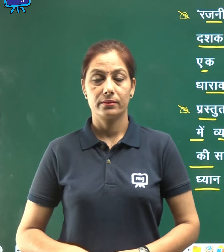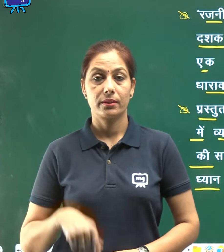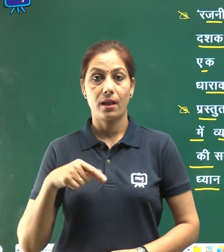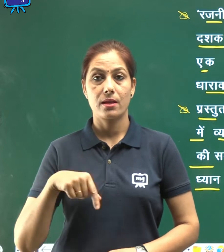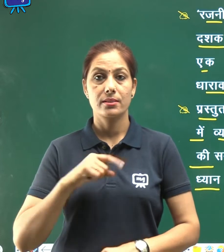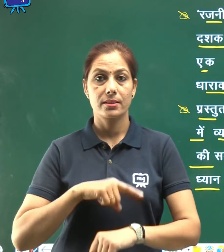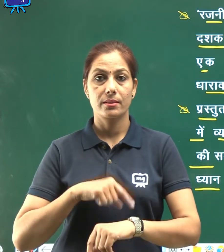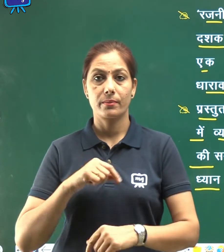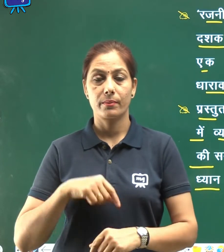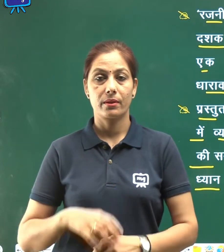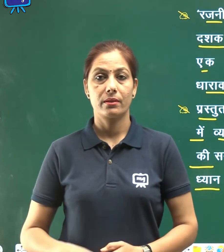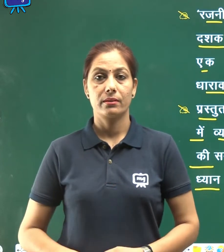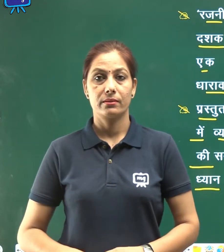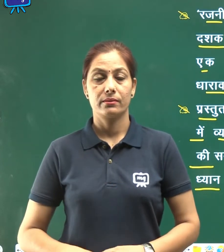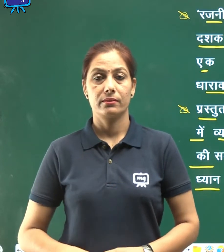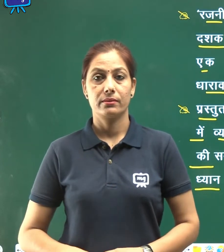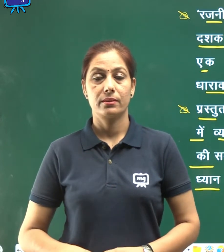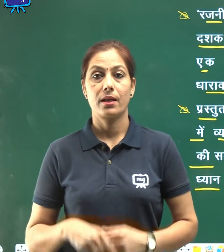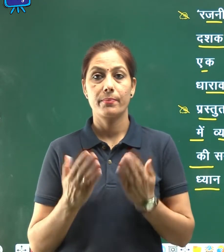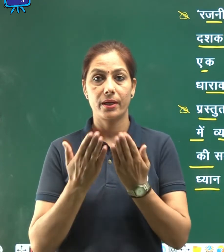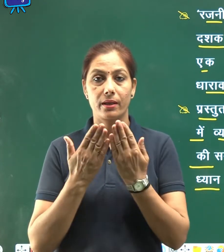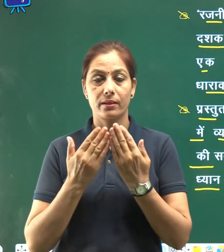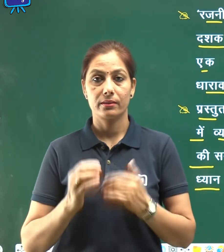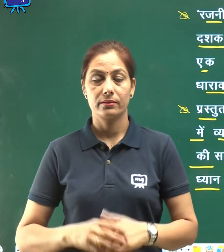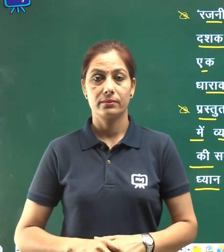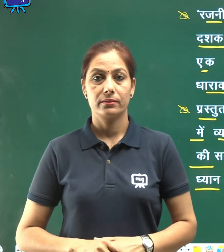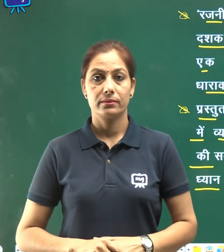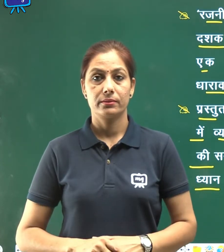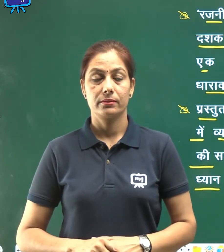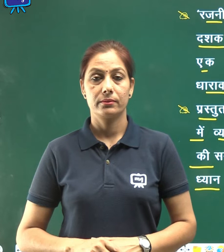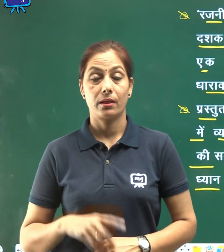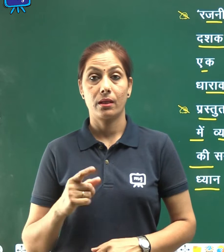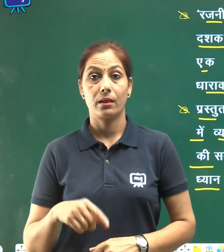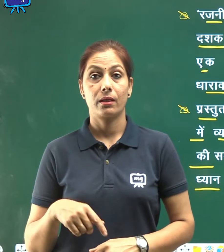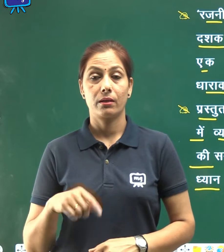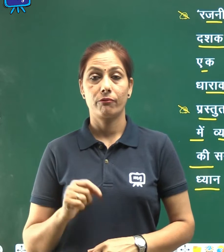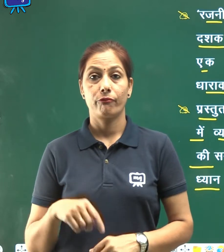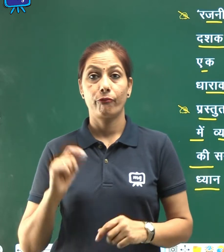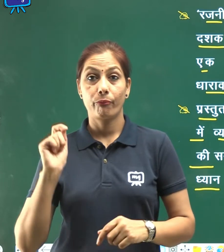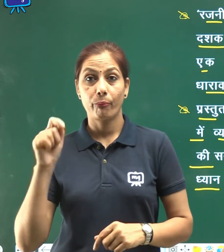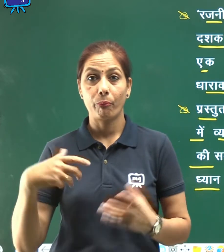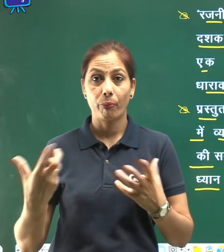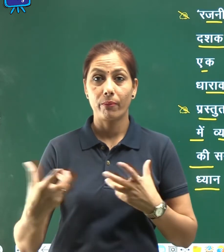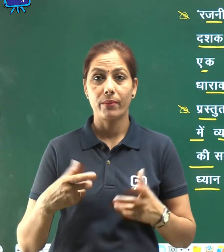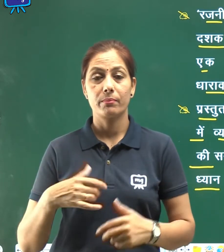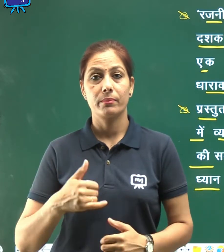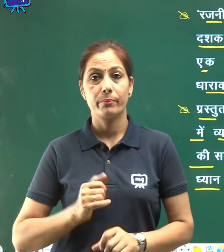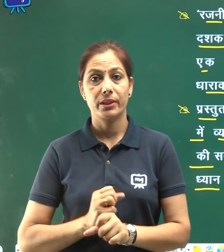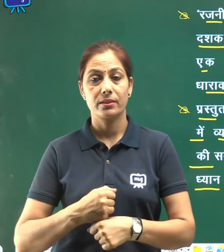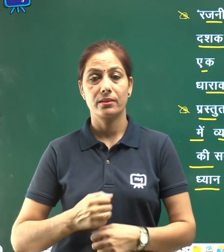आज के समय में शिक्षा एक व्यापार बनती जा रही है।